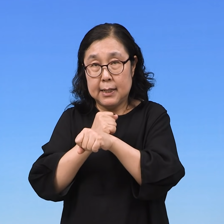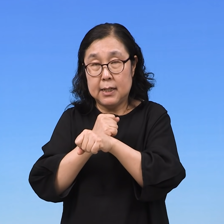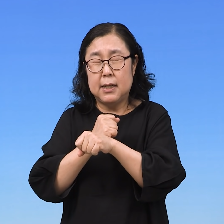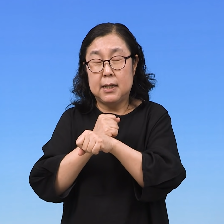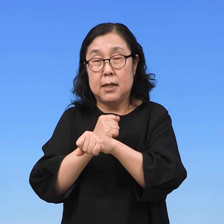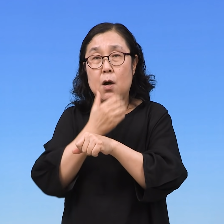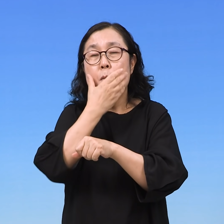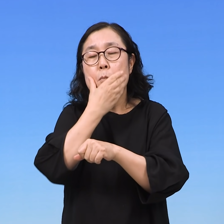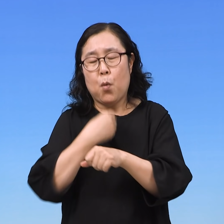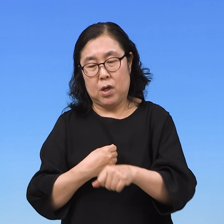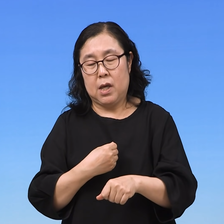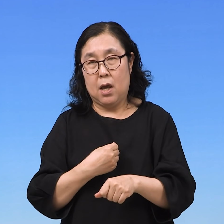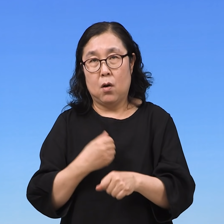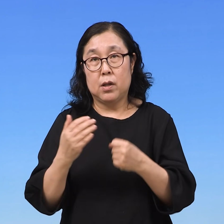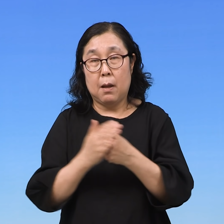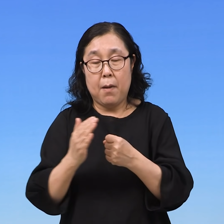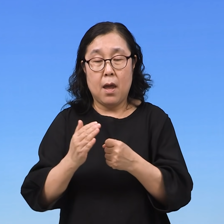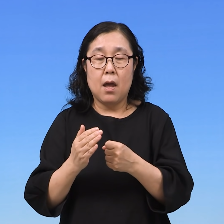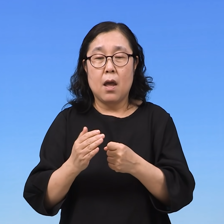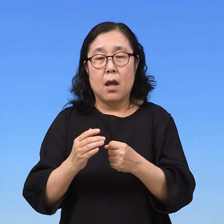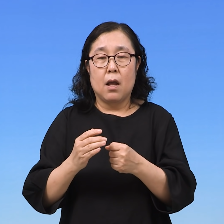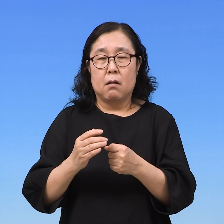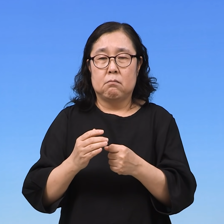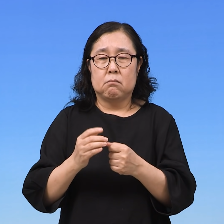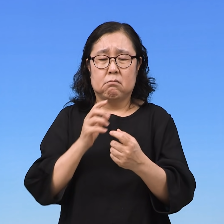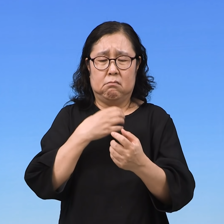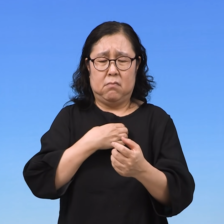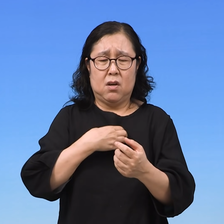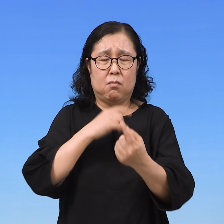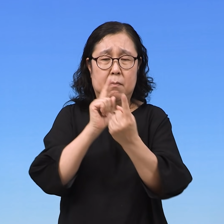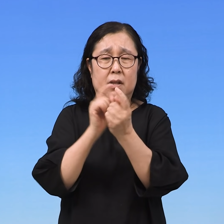사람들에 대하여 이렇게까지 무관심할 수 있느냐고요.